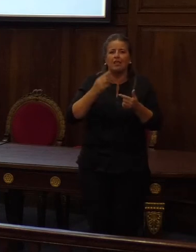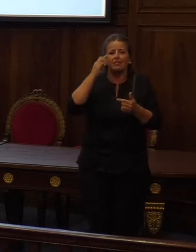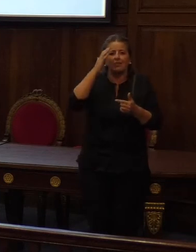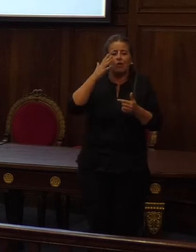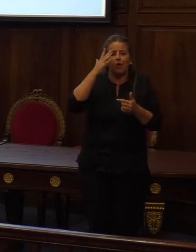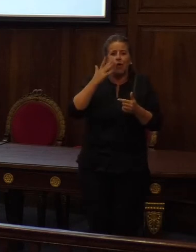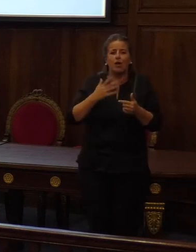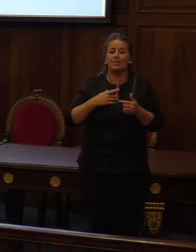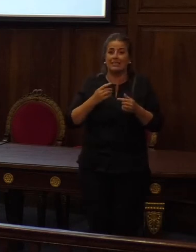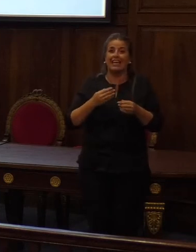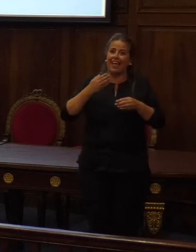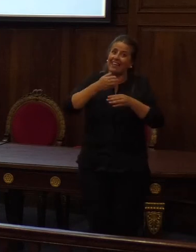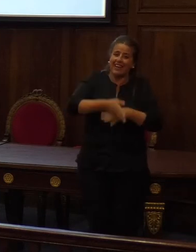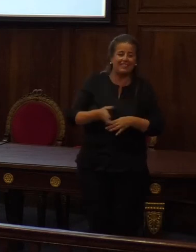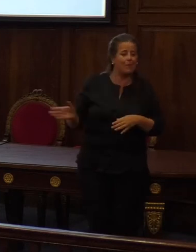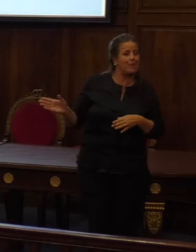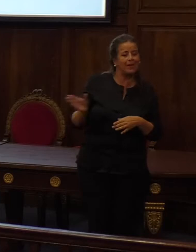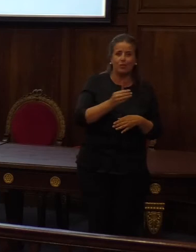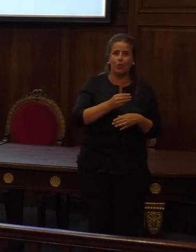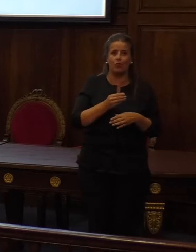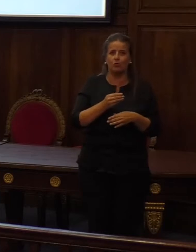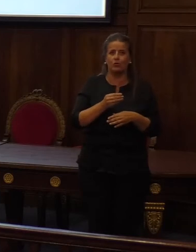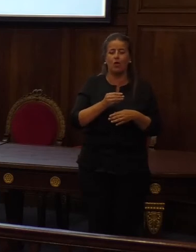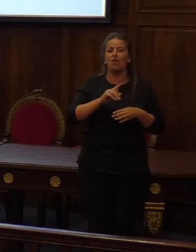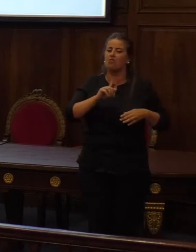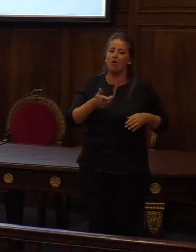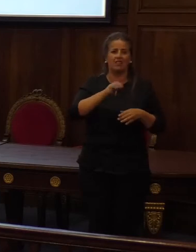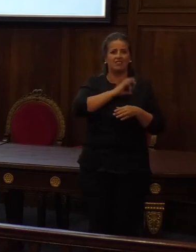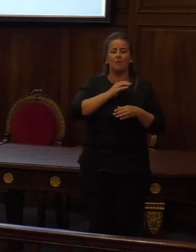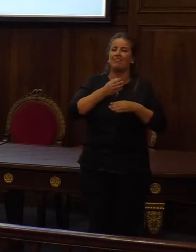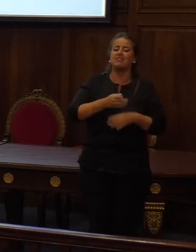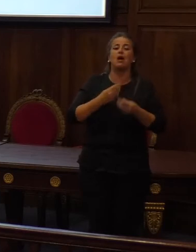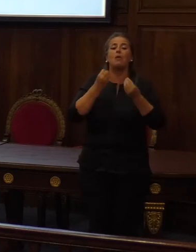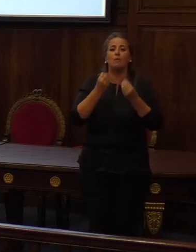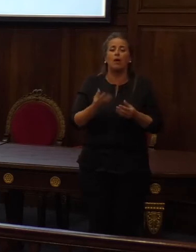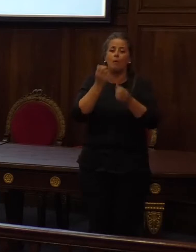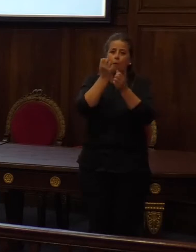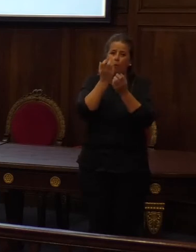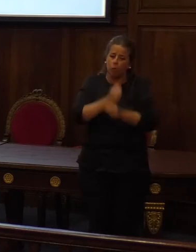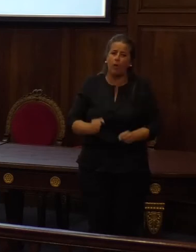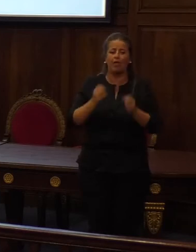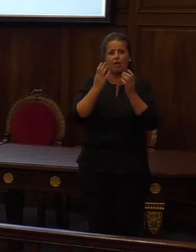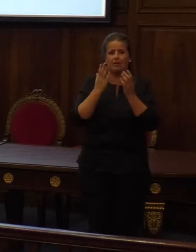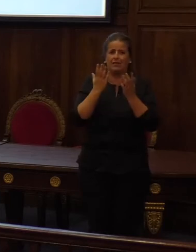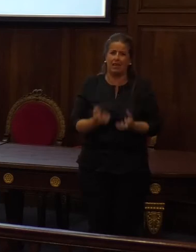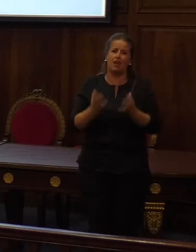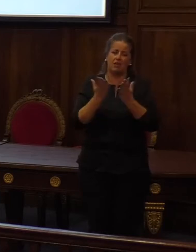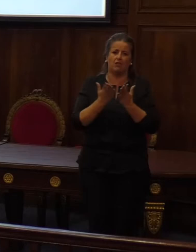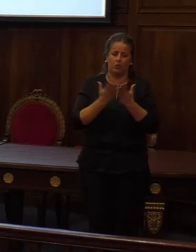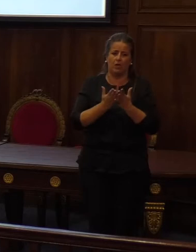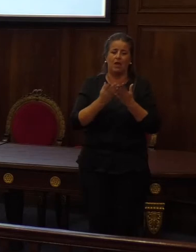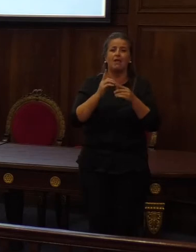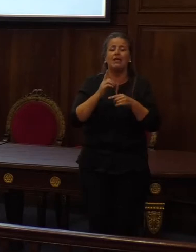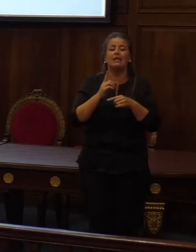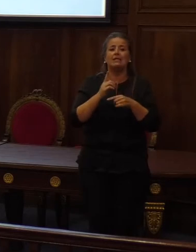para todos y todas las uruguayas que quieran y puedan estudiar. Ese contexto